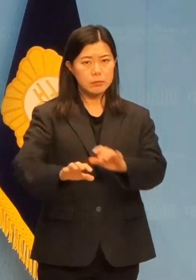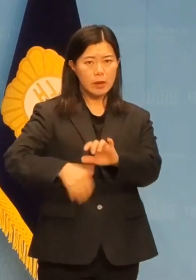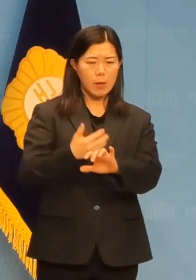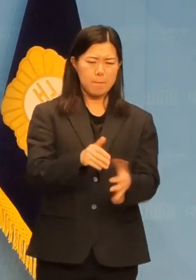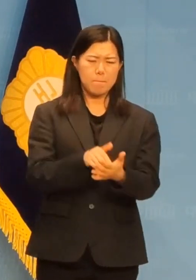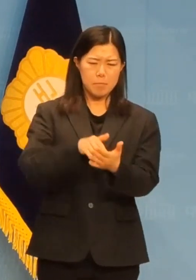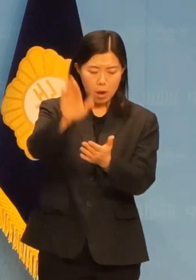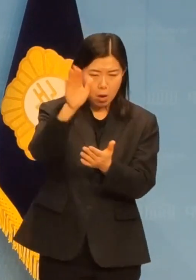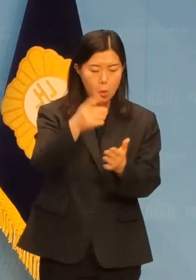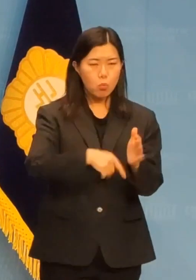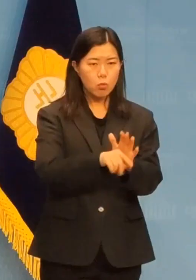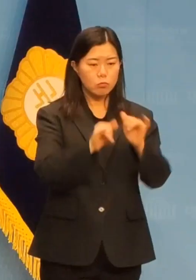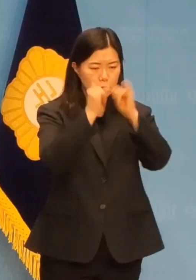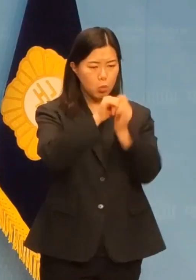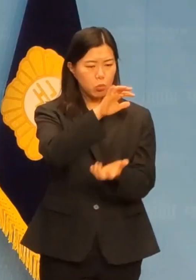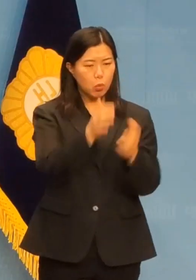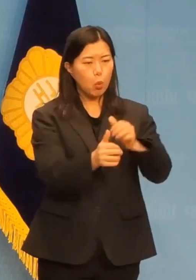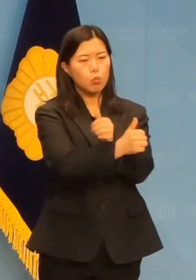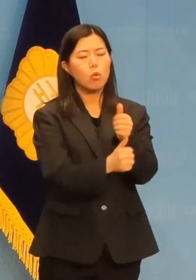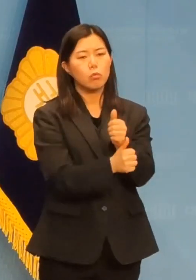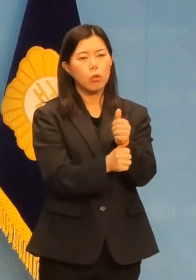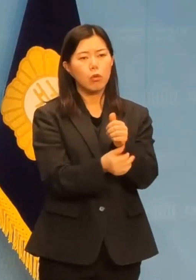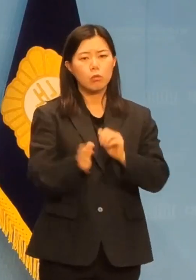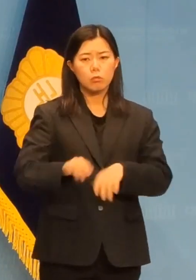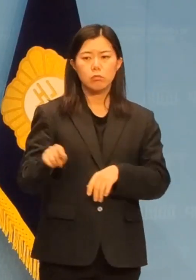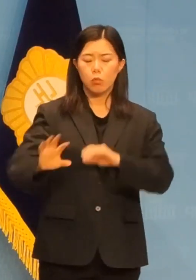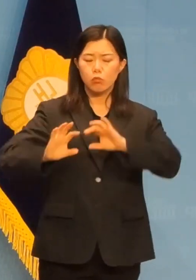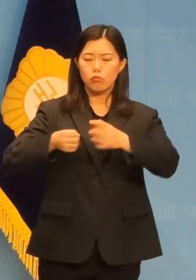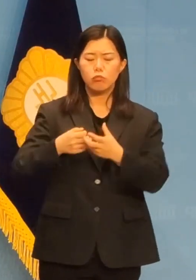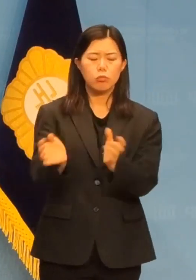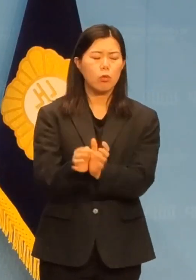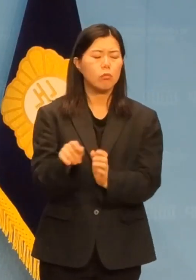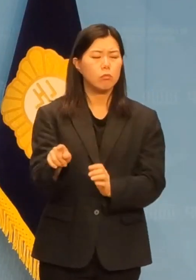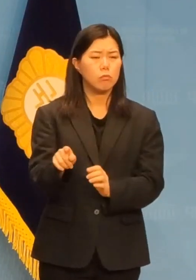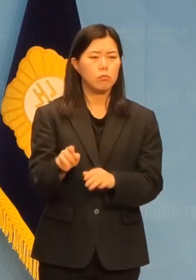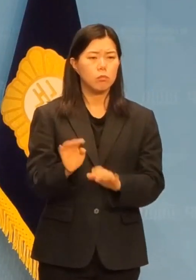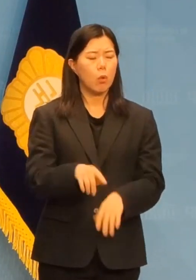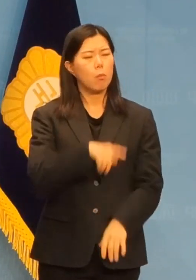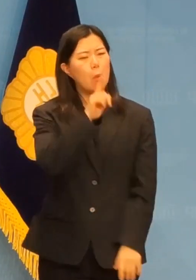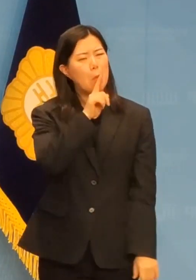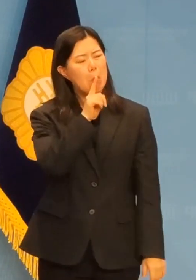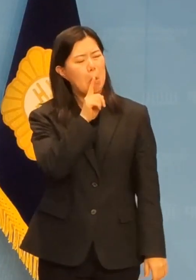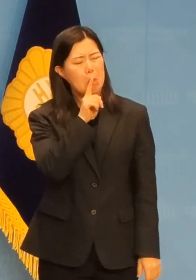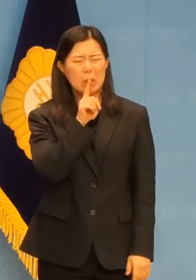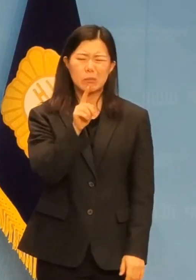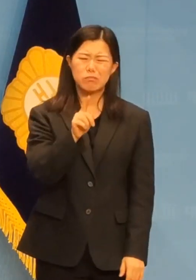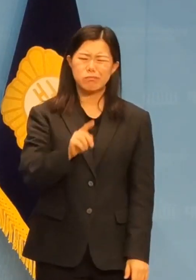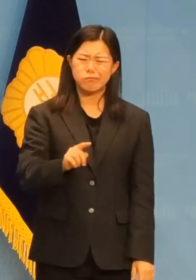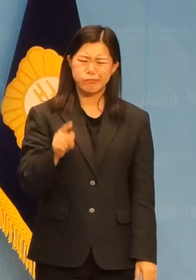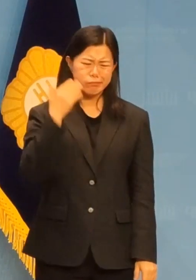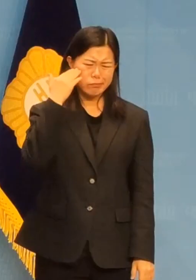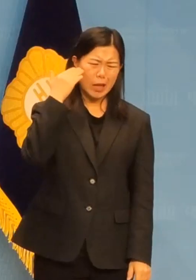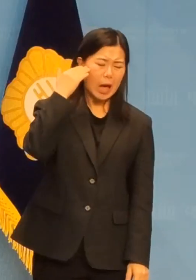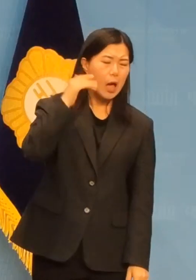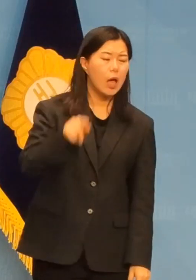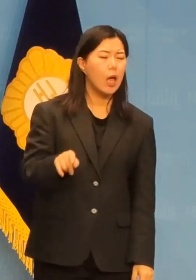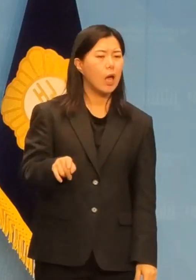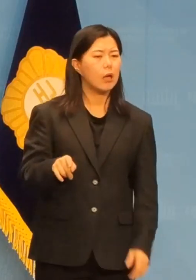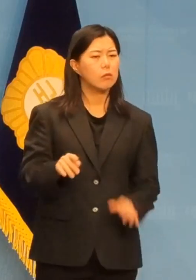하는 사회대개혁위원회에 감히 내란본당 국민의힘이 이러쿵저러쿵 말을 얻는 것